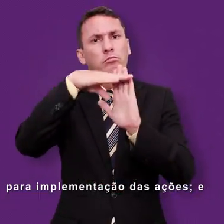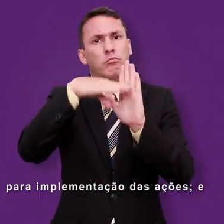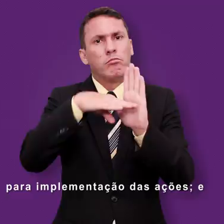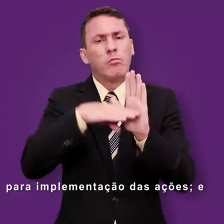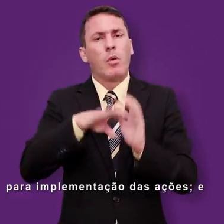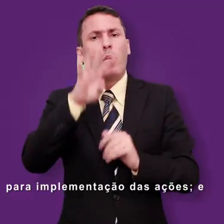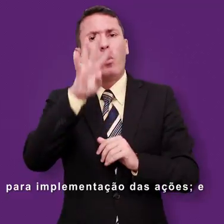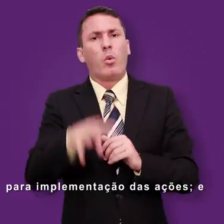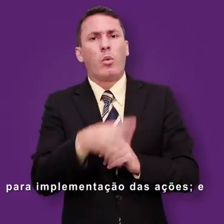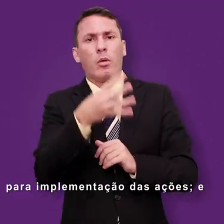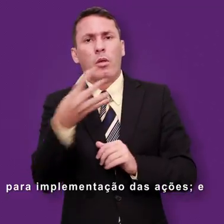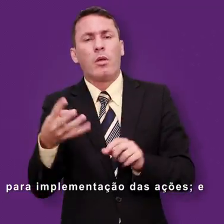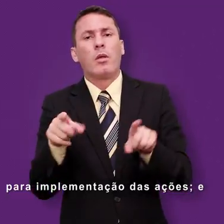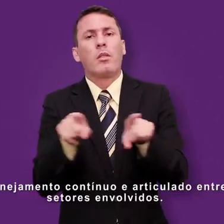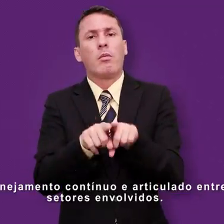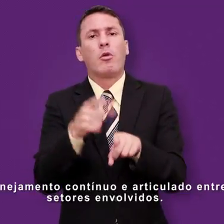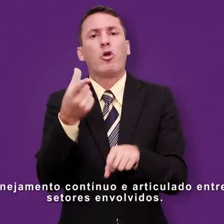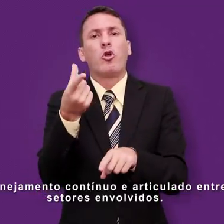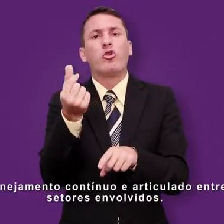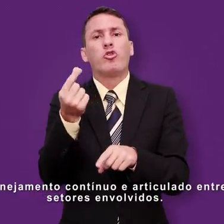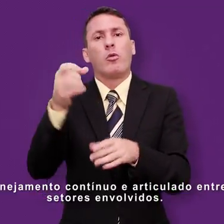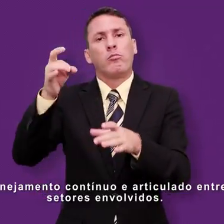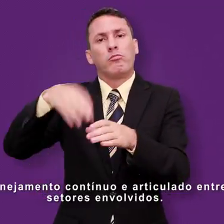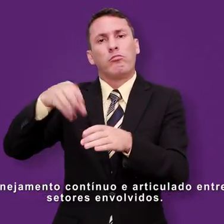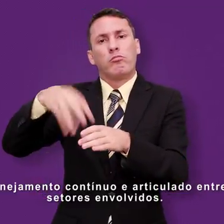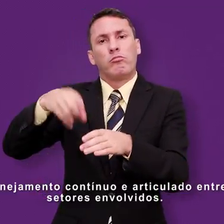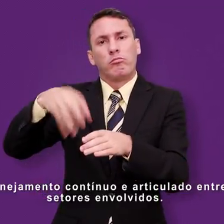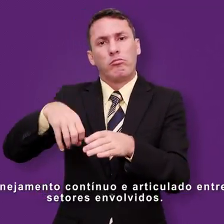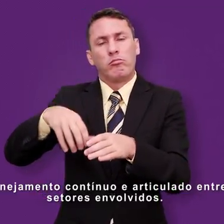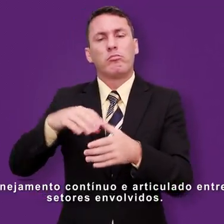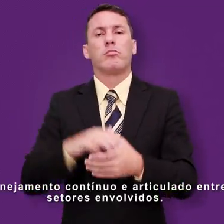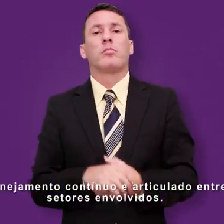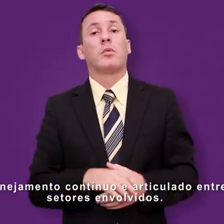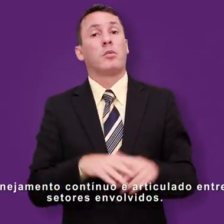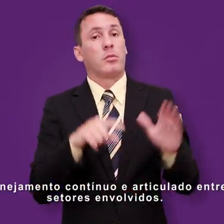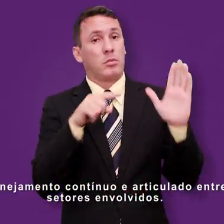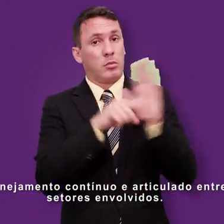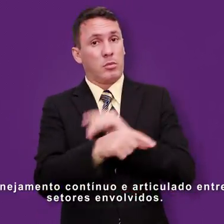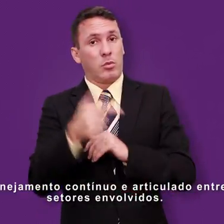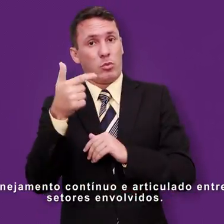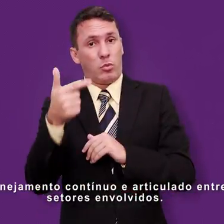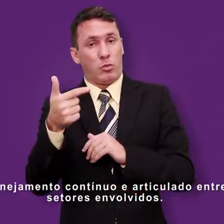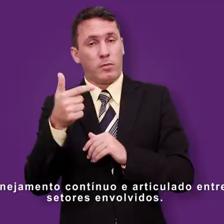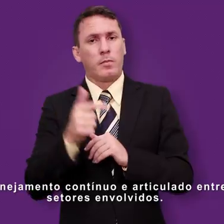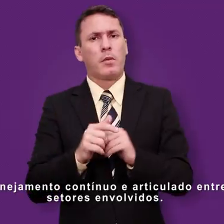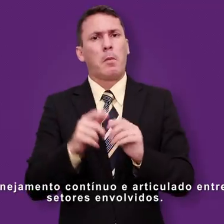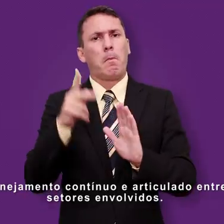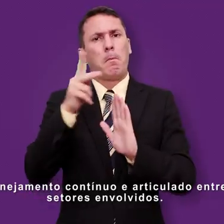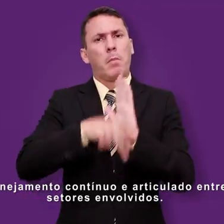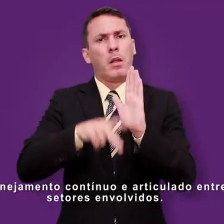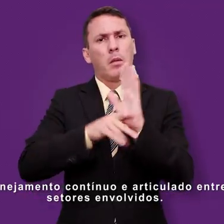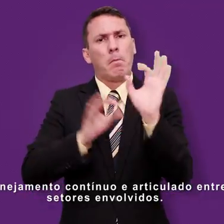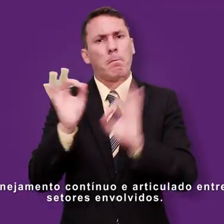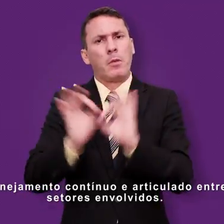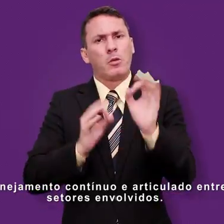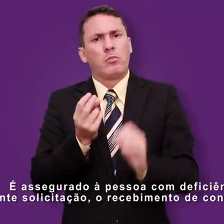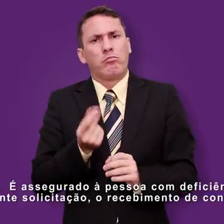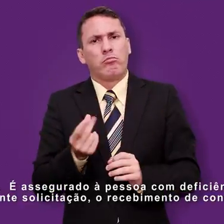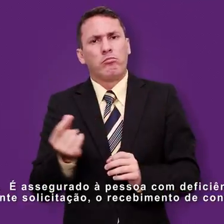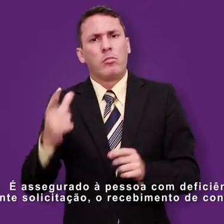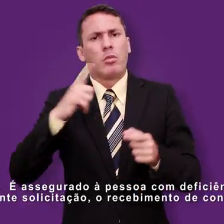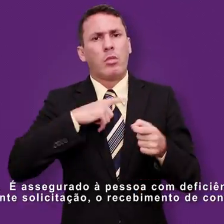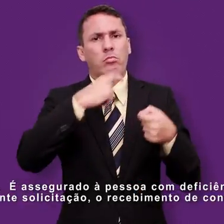para a implementação das ações e, inciso 2, planejamento contínuo e articulado entre os setores